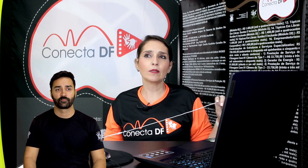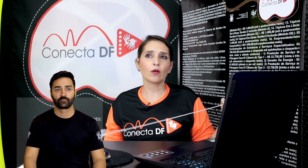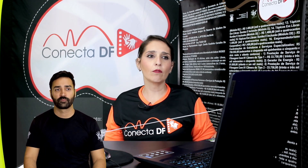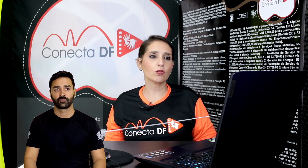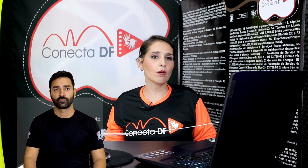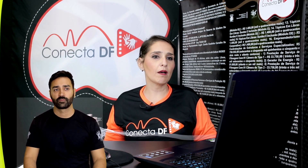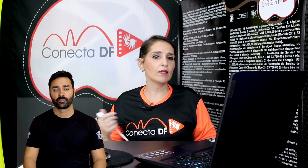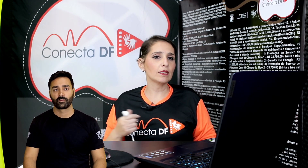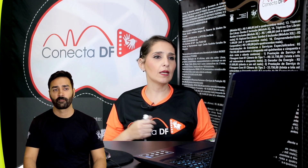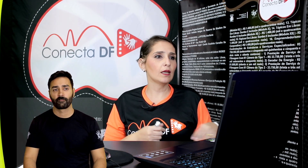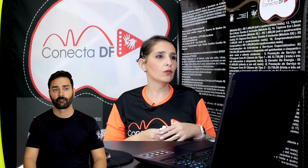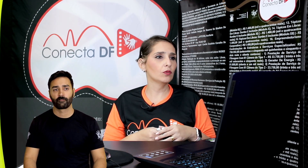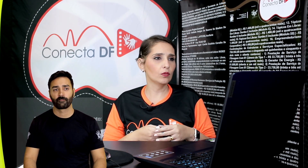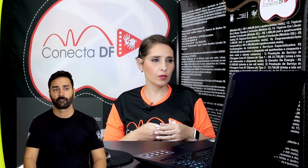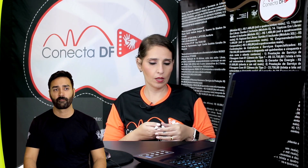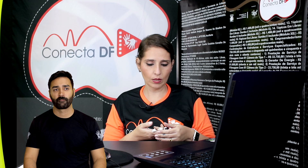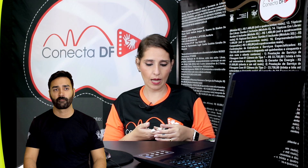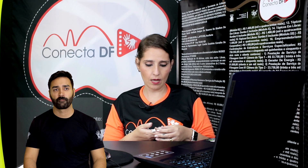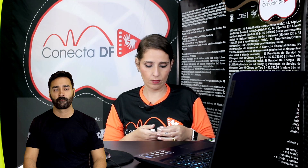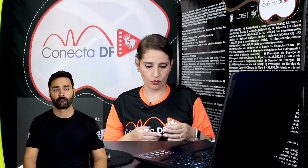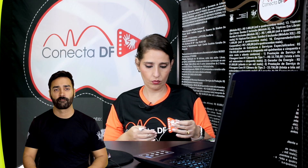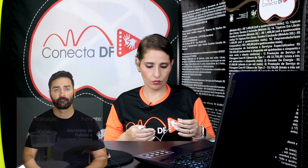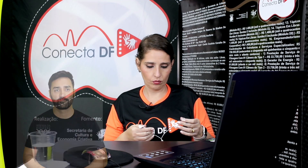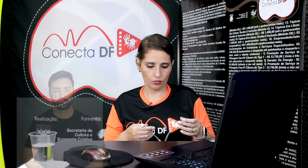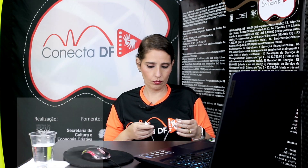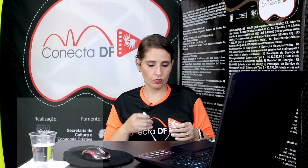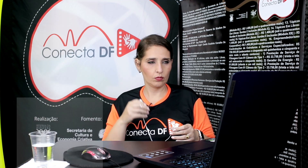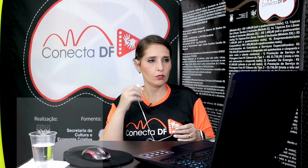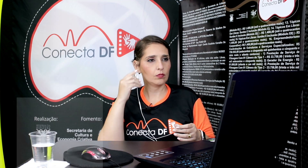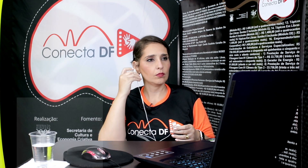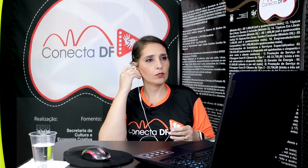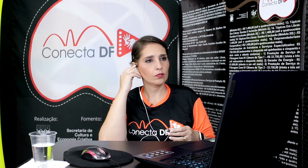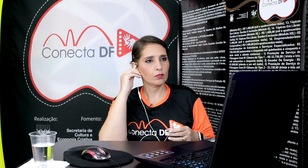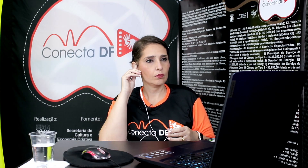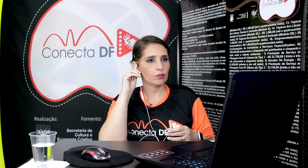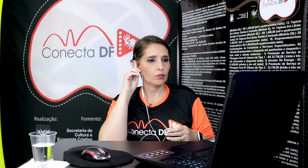Primeira pessoa que eu vou chamar vai ser o Leonardo.